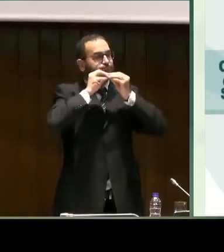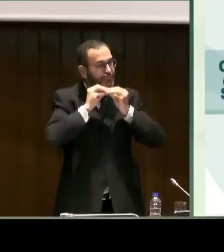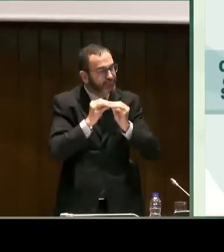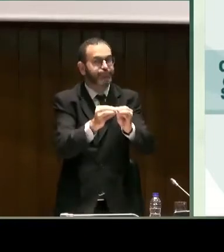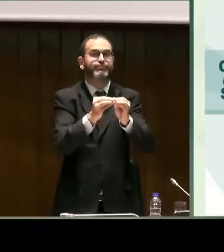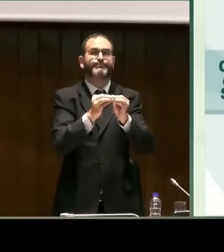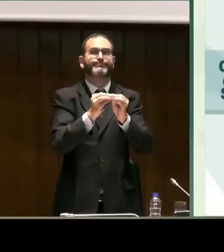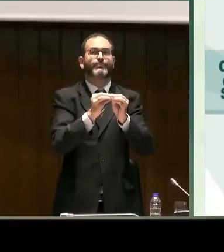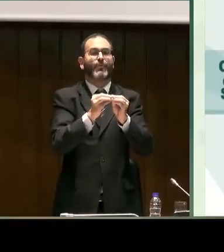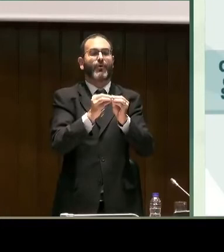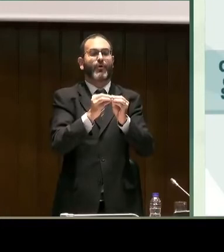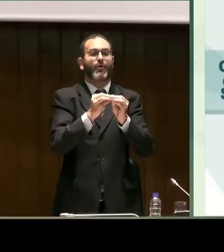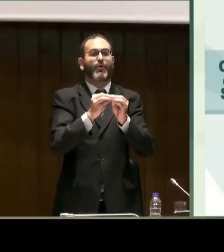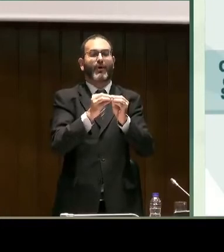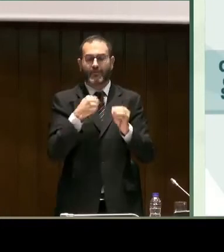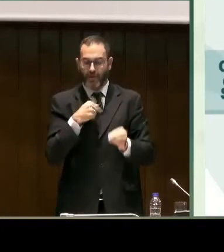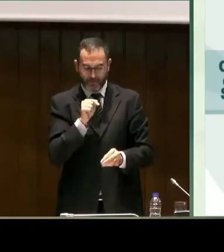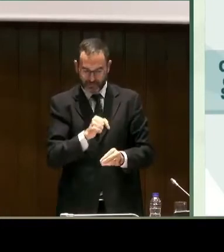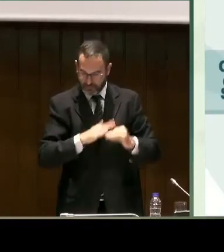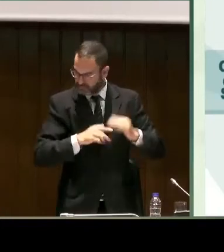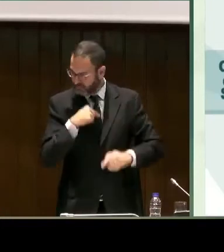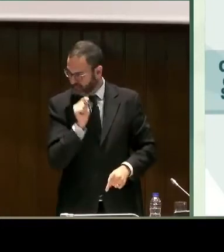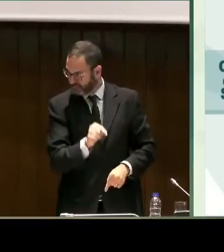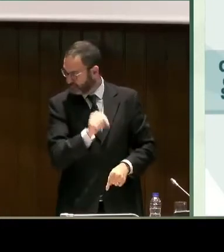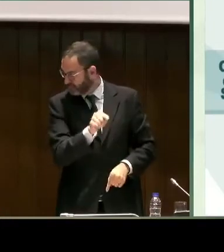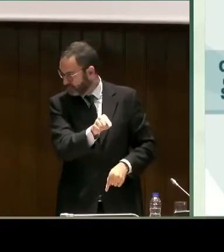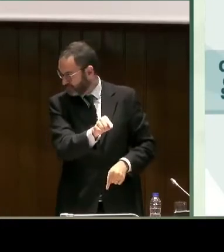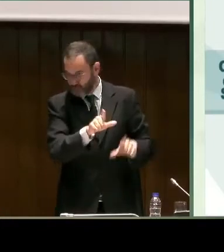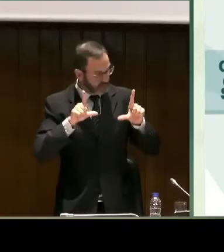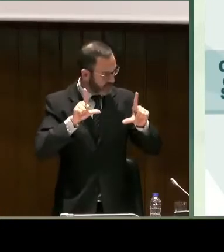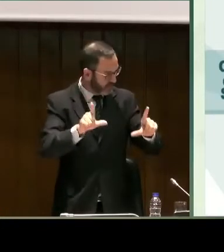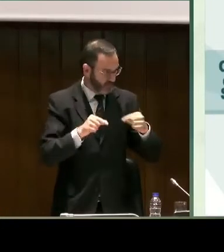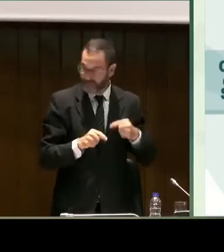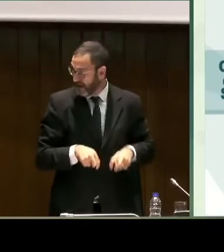Fundación Andaluza de Personas Sordas y Accesibilidad para que tengamos la posibilidad de elaborar este dossier.